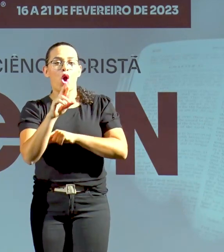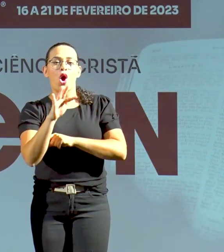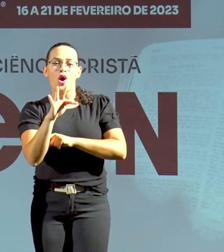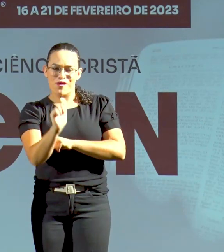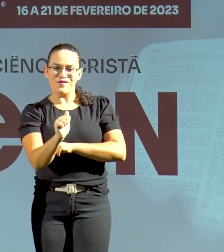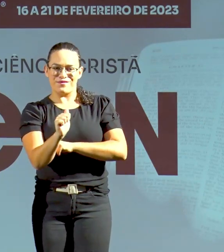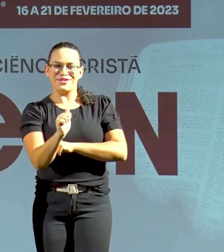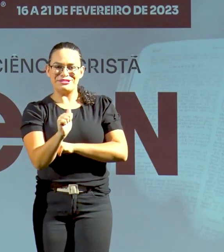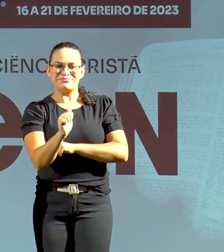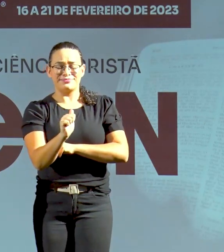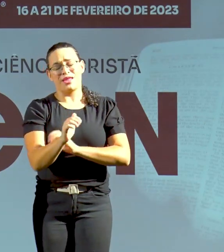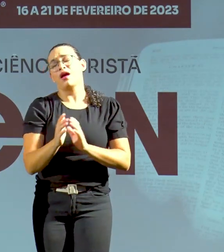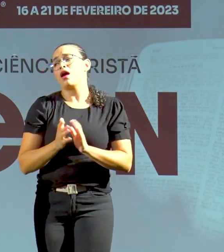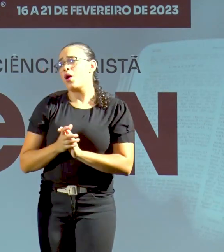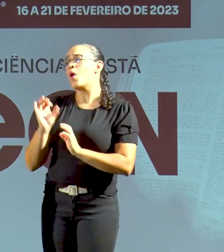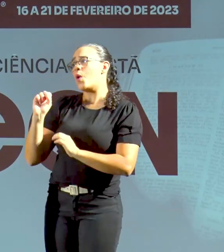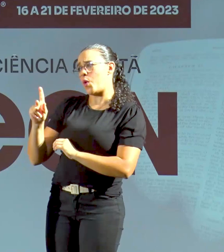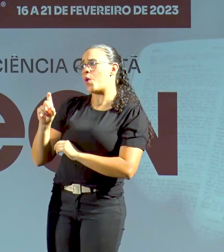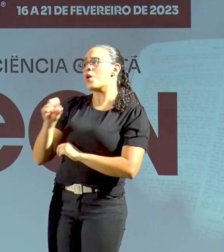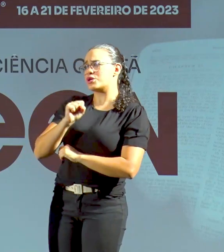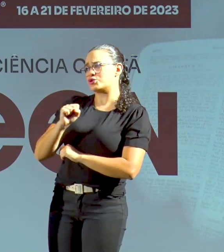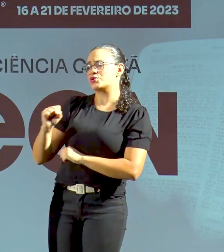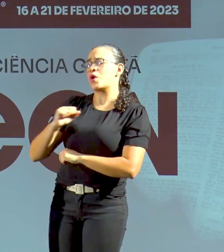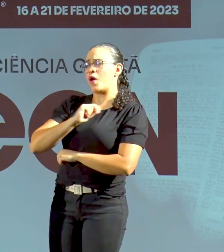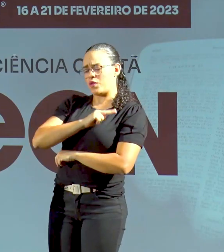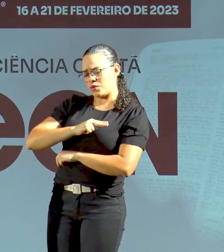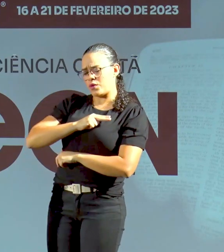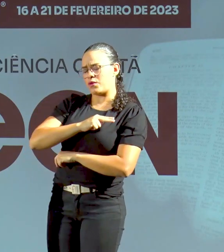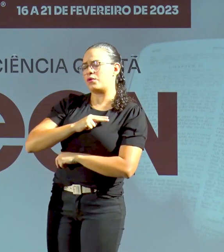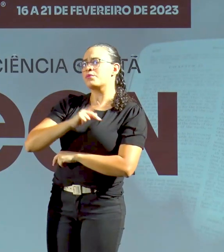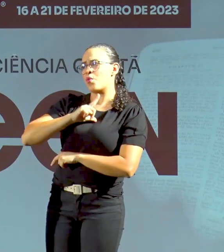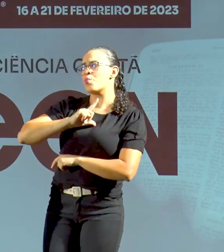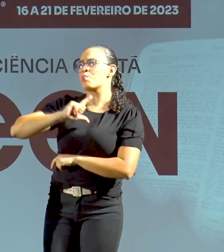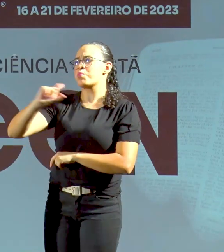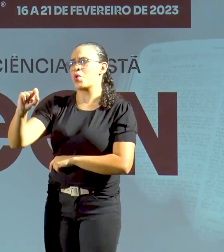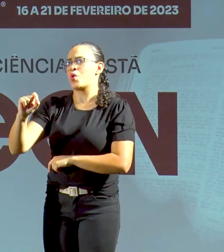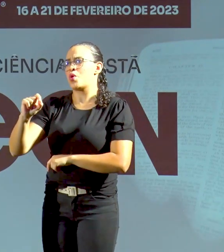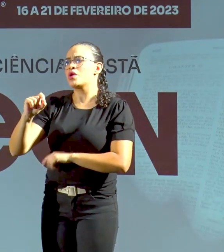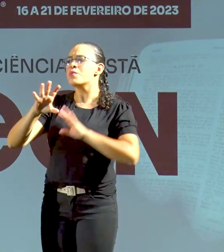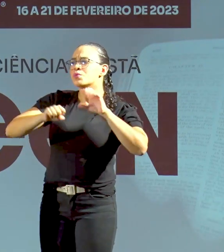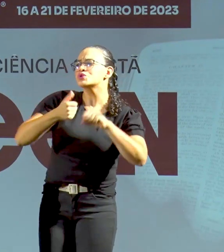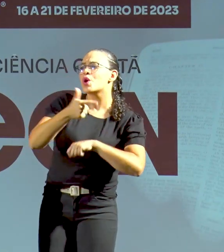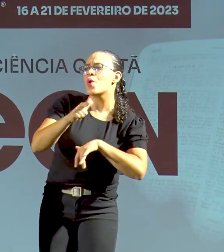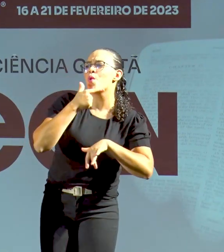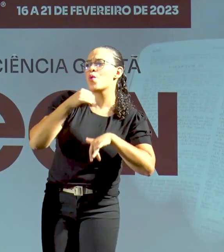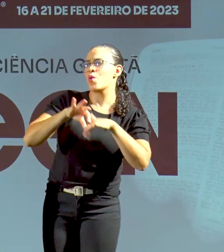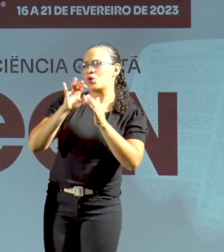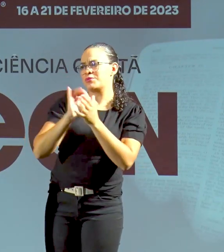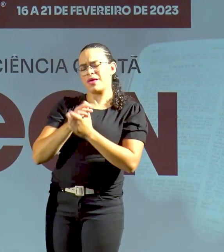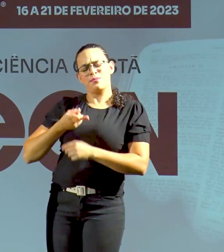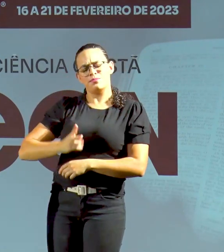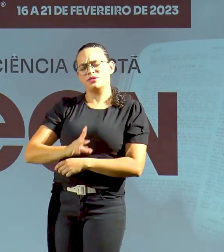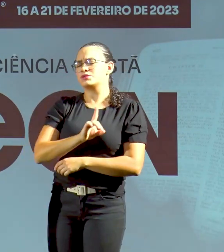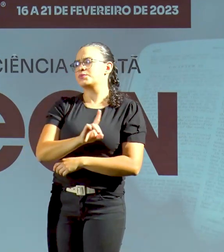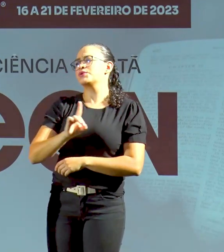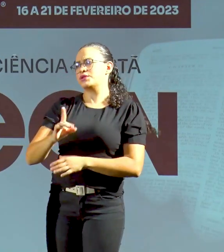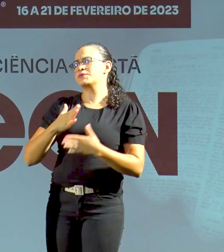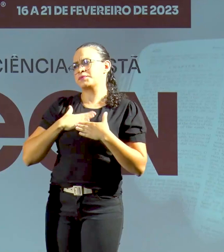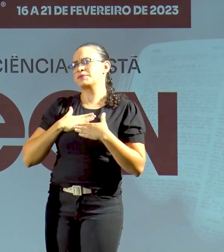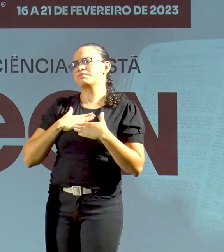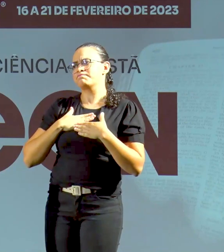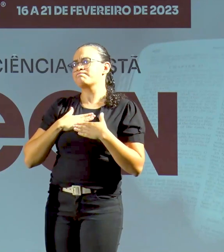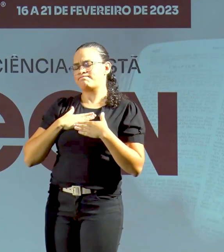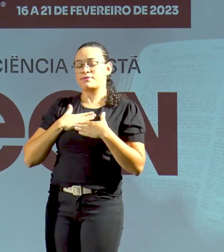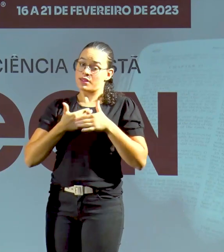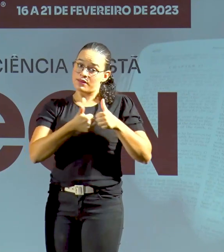da sogra e fala então tudo bem vou ficar aqui vou atrás de um novo marido né e ficarei aqui na minha terra com meus Deuses orfa